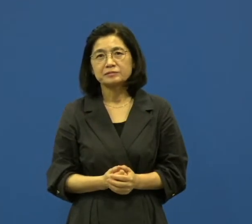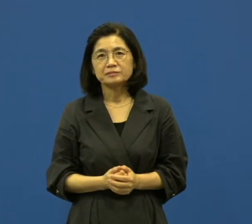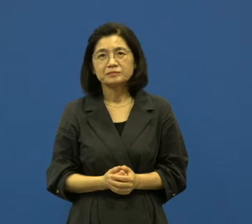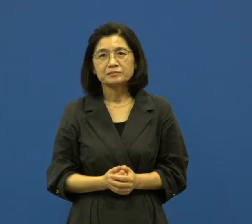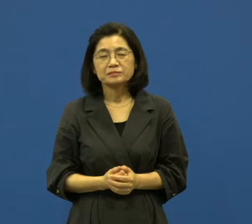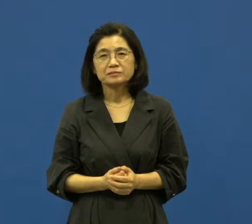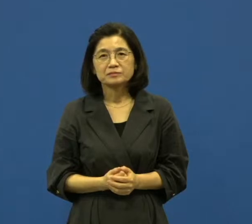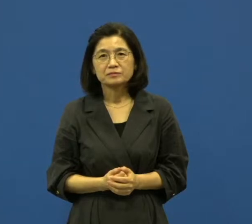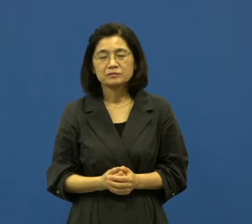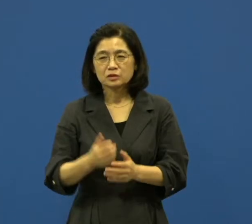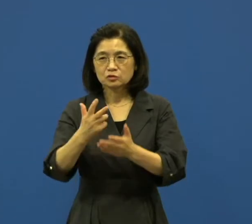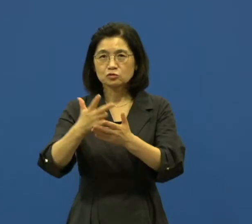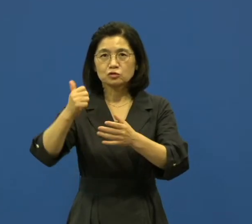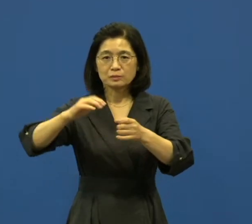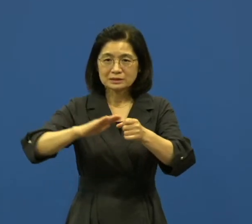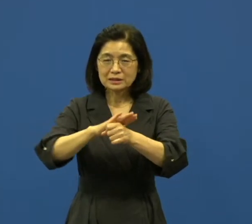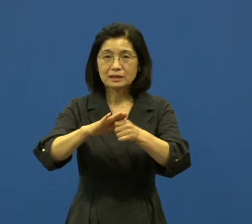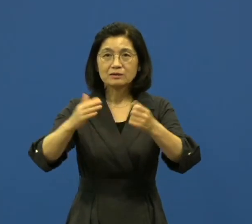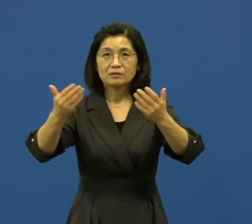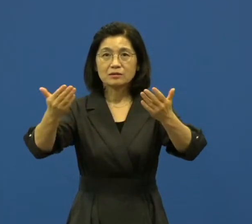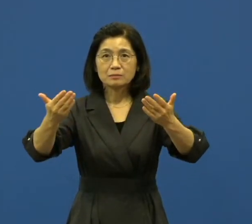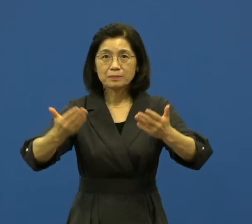그 사랑을 우리가 받았으니까